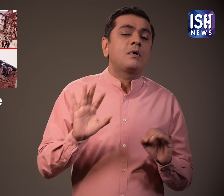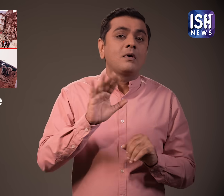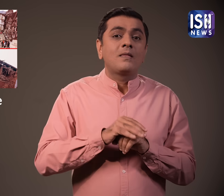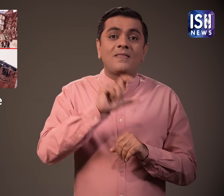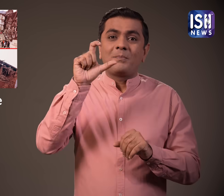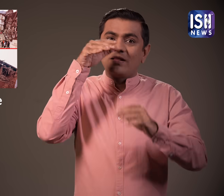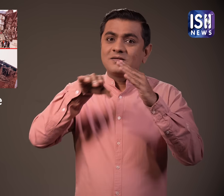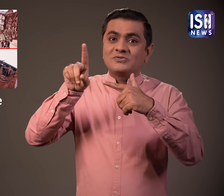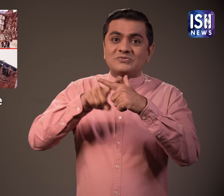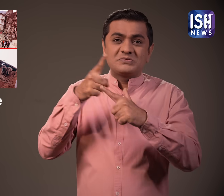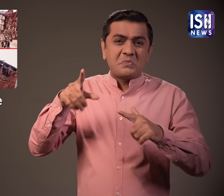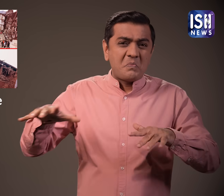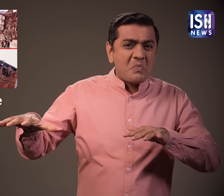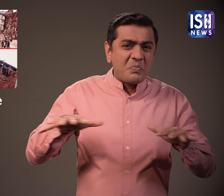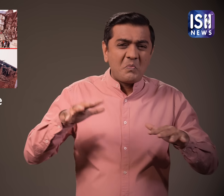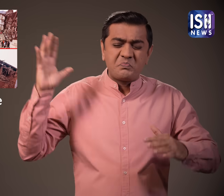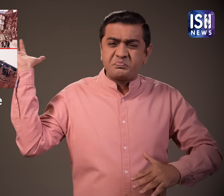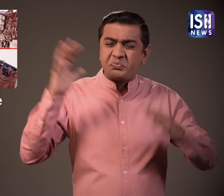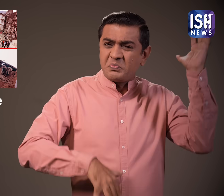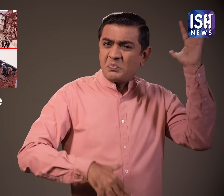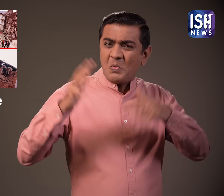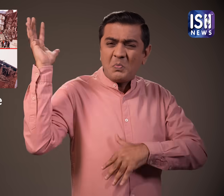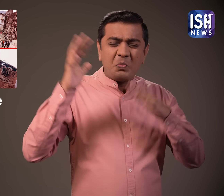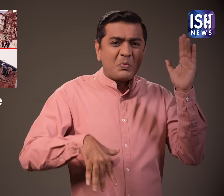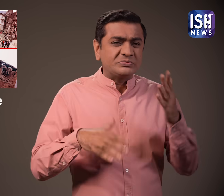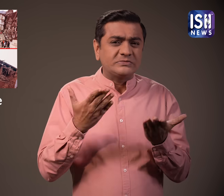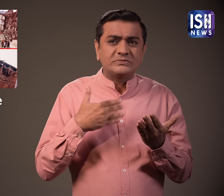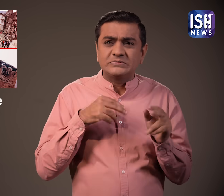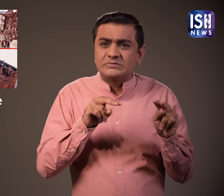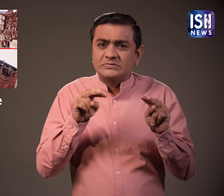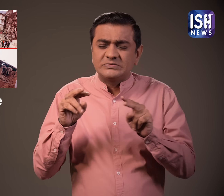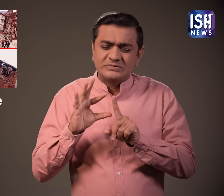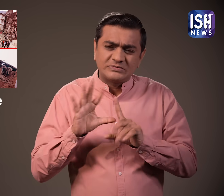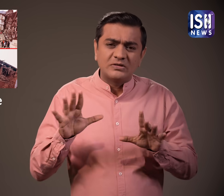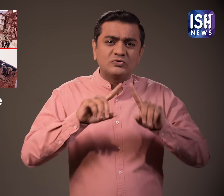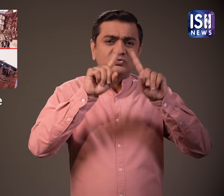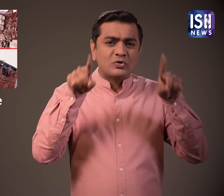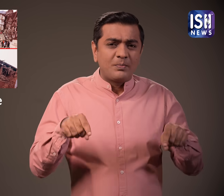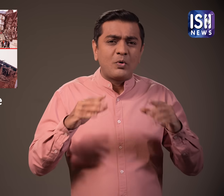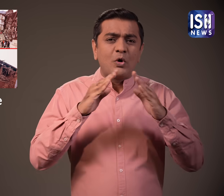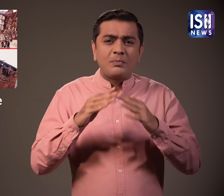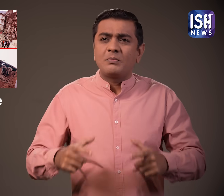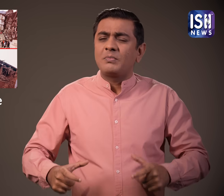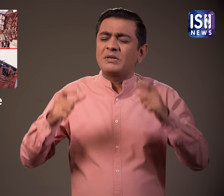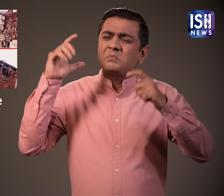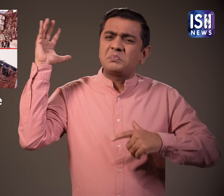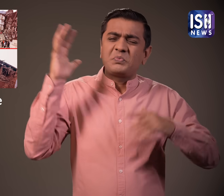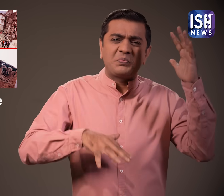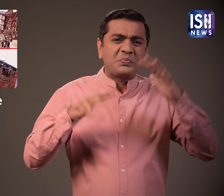बुकम से संपत्ति को भारी नुकसान हुआ इसने नेपाल की में 157 लोगों की जान ले ली